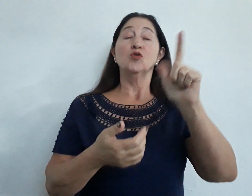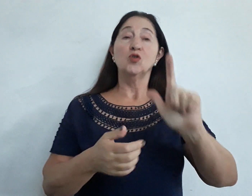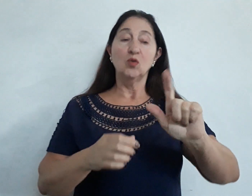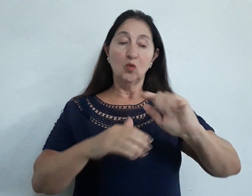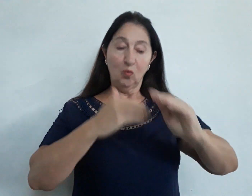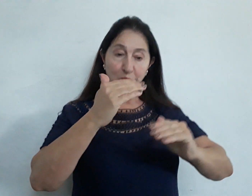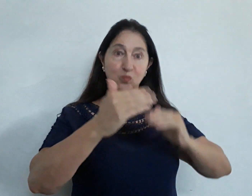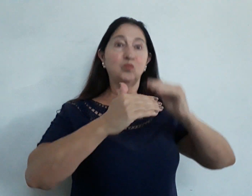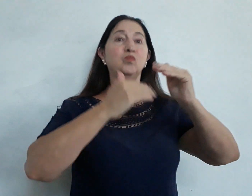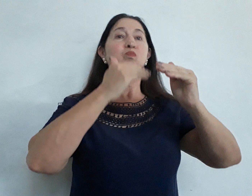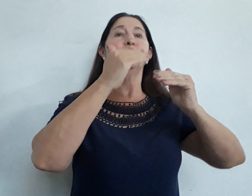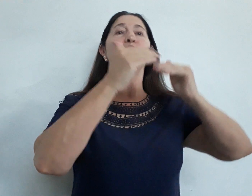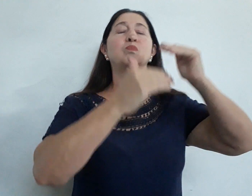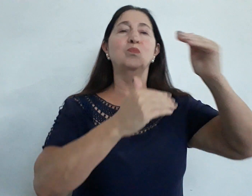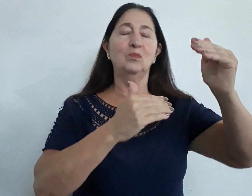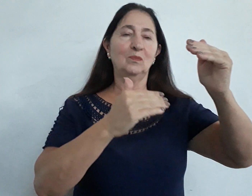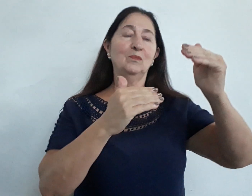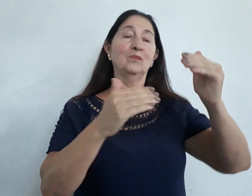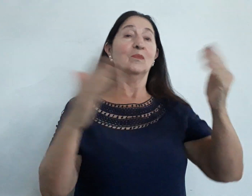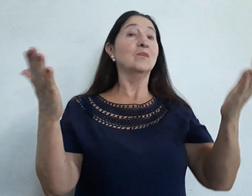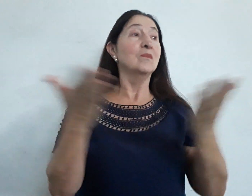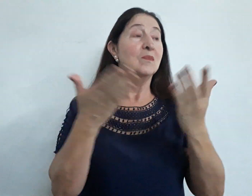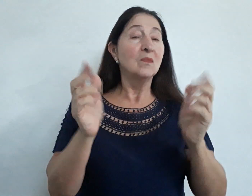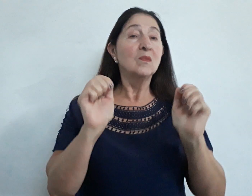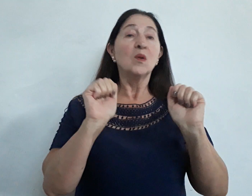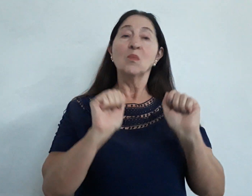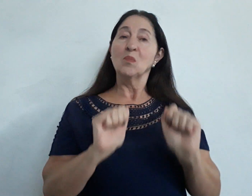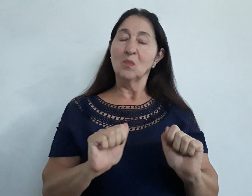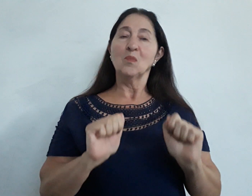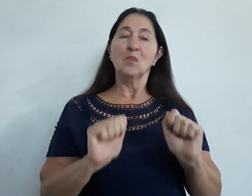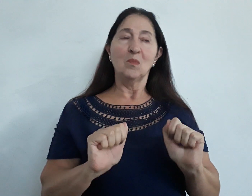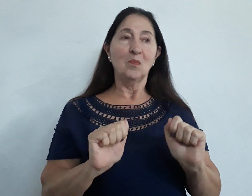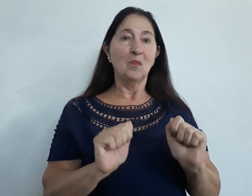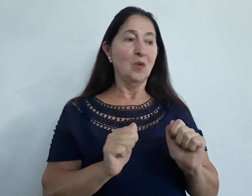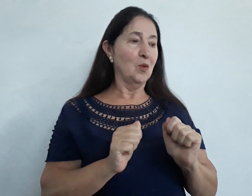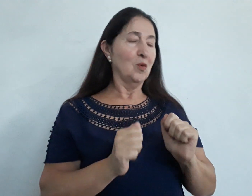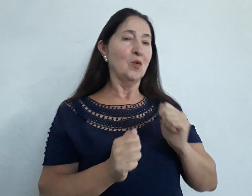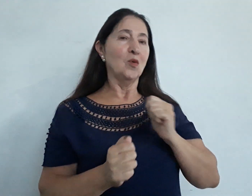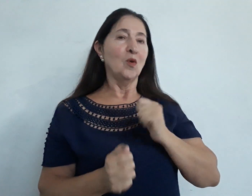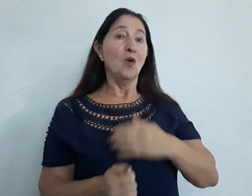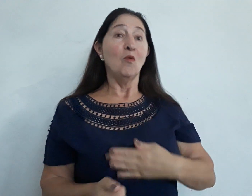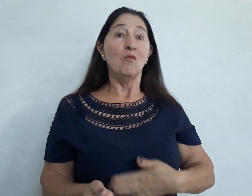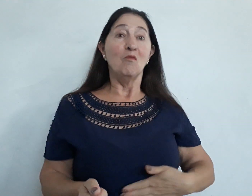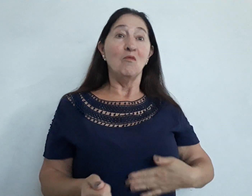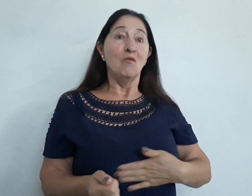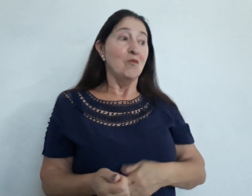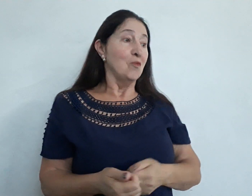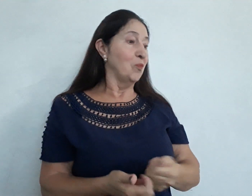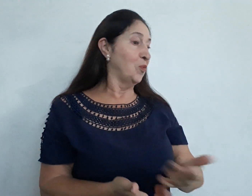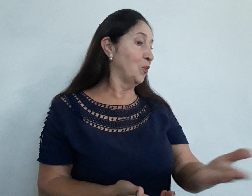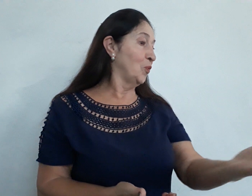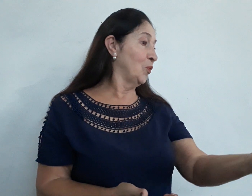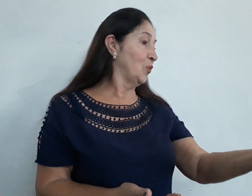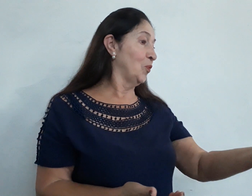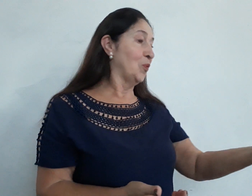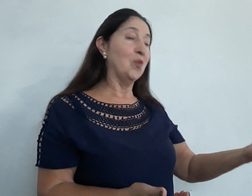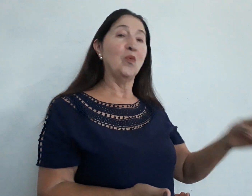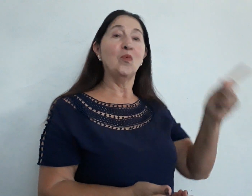para que nós agora possamos sanar a fome da humanidade. Esse é o milagre. O